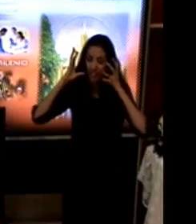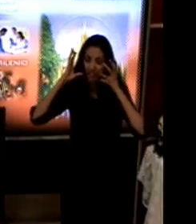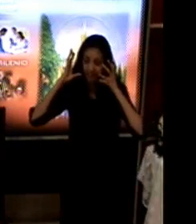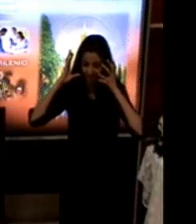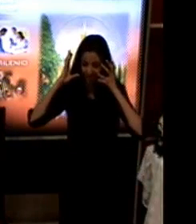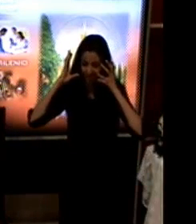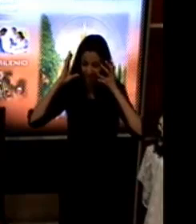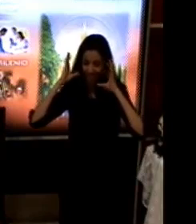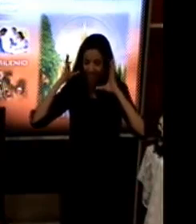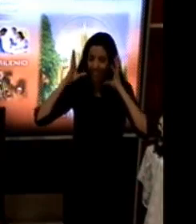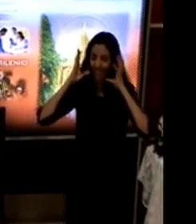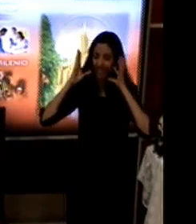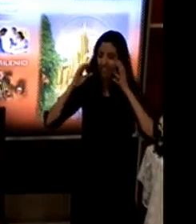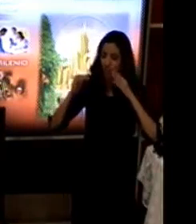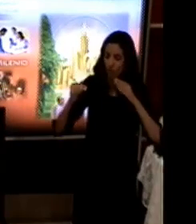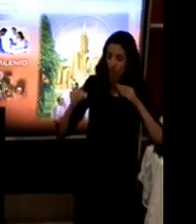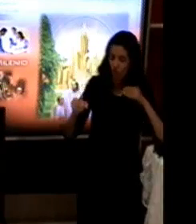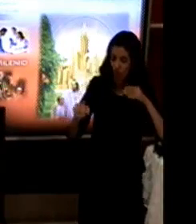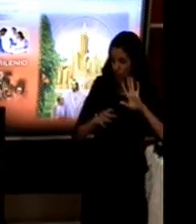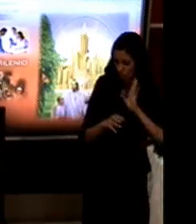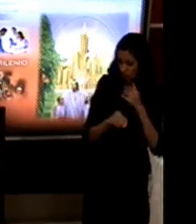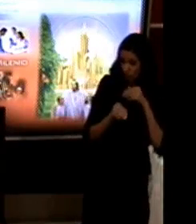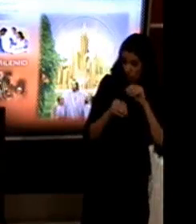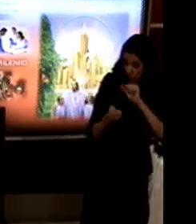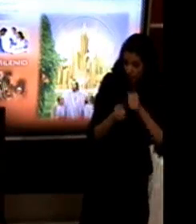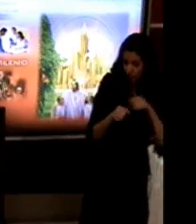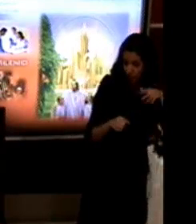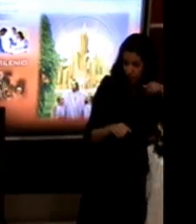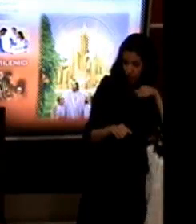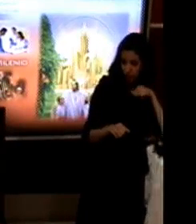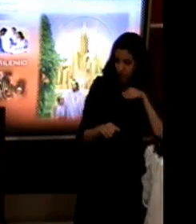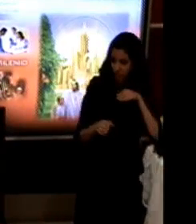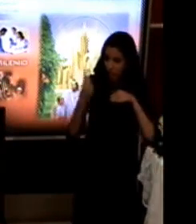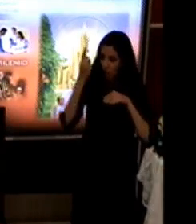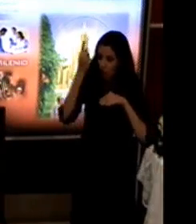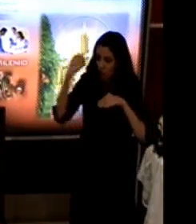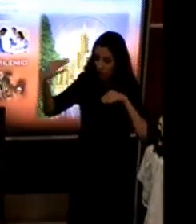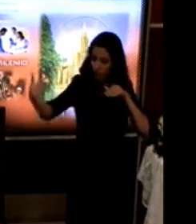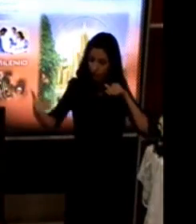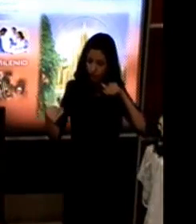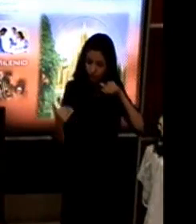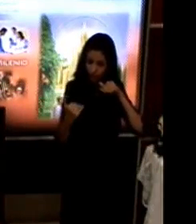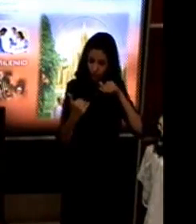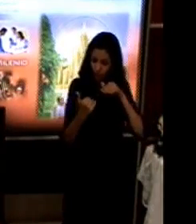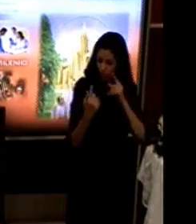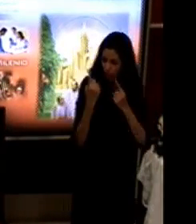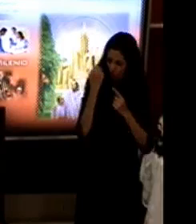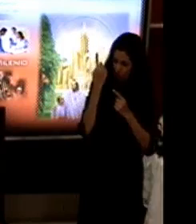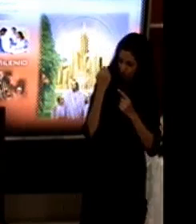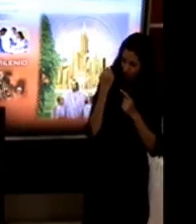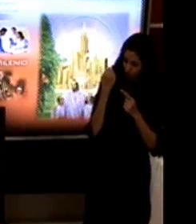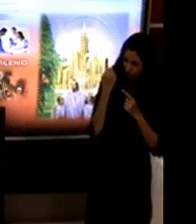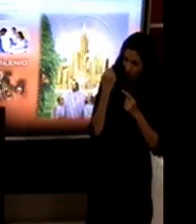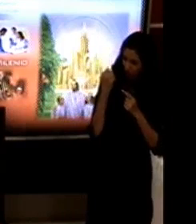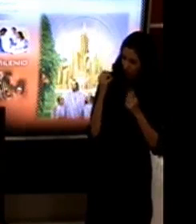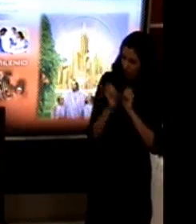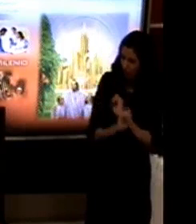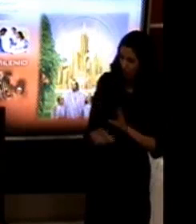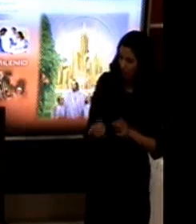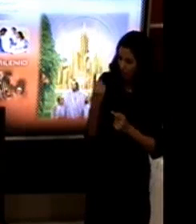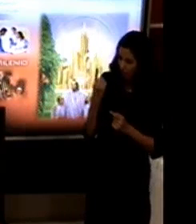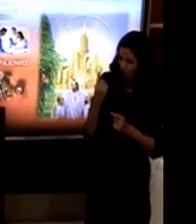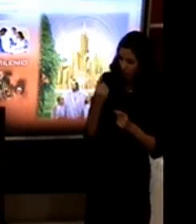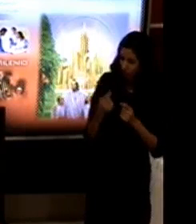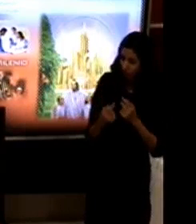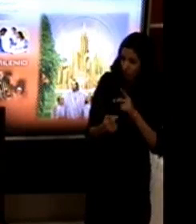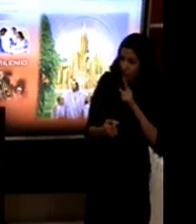Y él dice, ¿qué uno de contramano? Son 100 que van de contramano. Él creía que él estaba yendo bien y